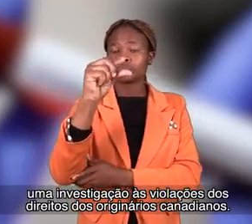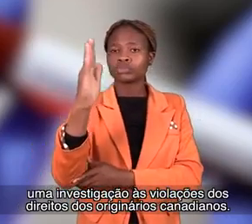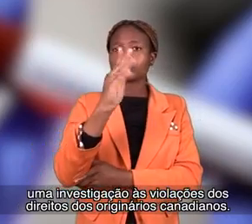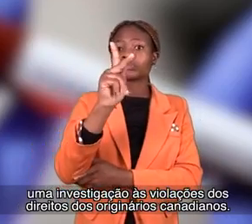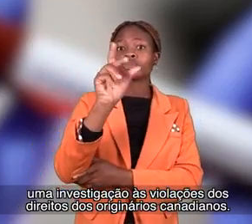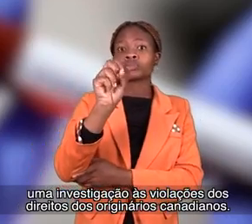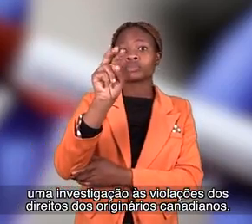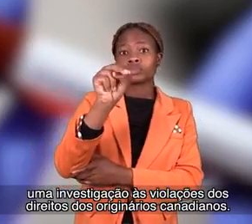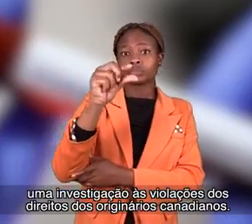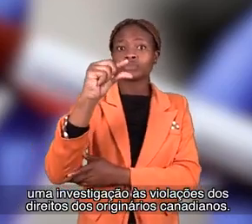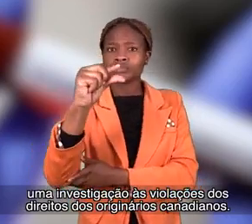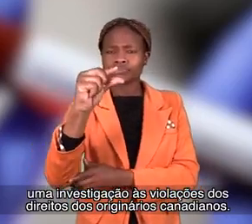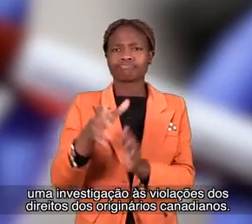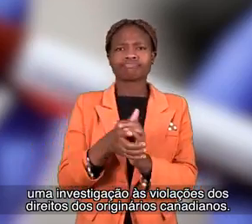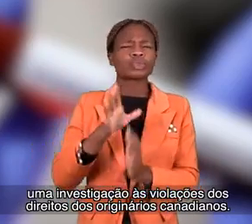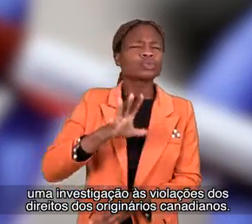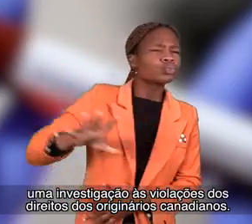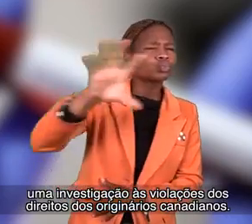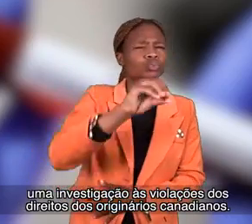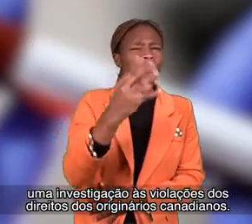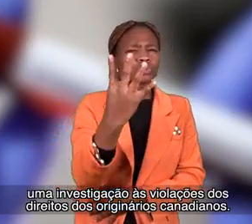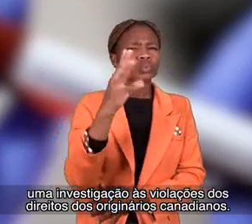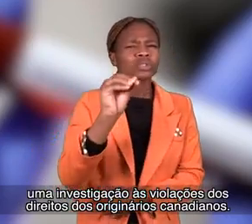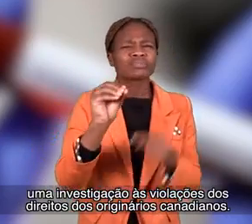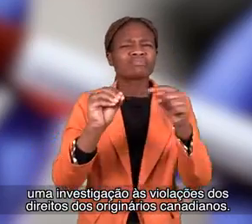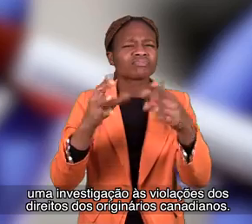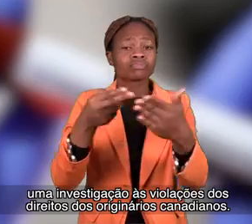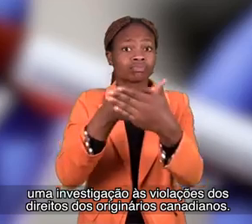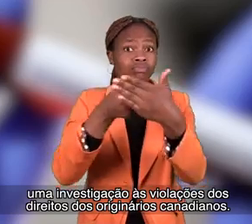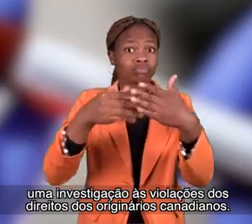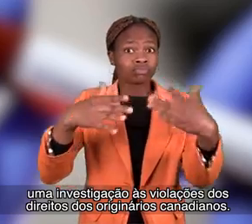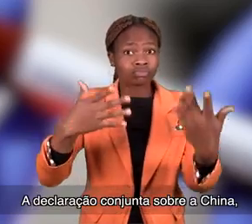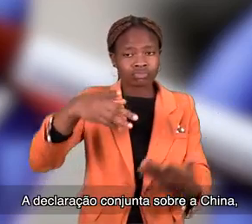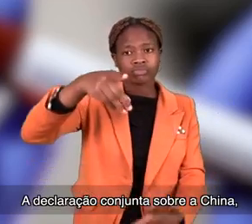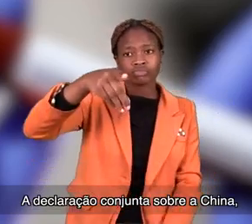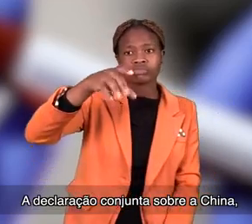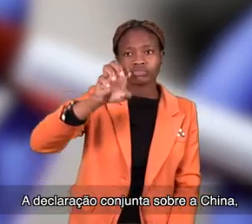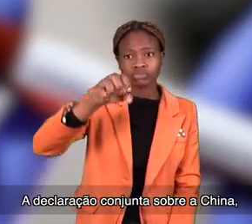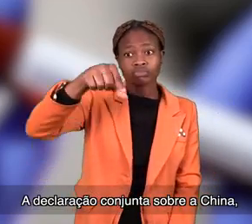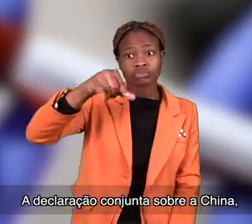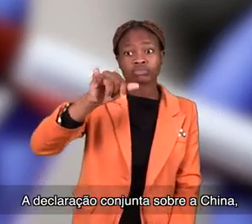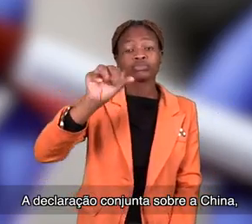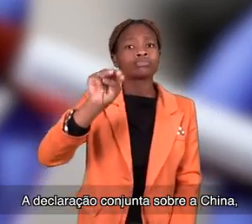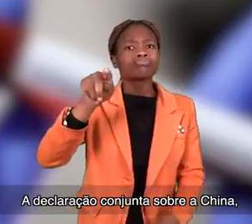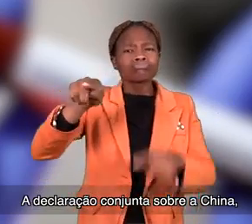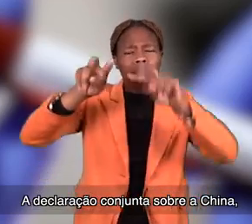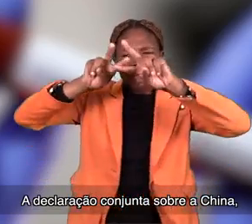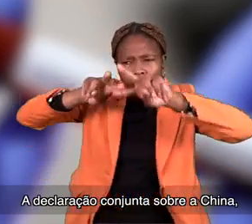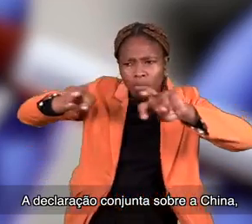investigação às violações dos direitos dos originários canadianos. A Declaração Conjunta sobre a China,